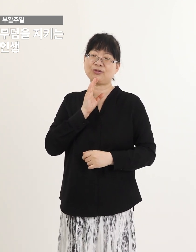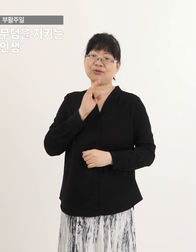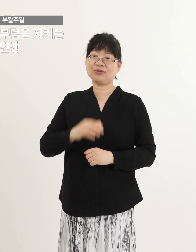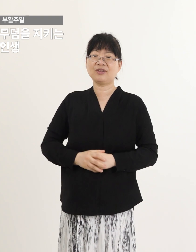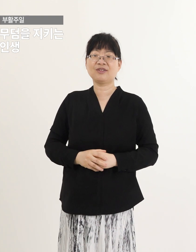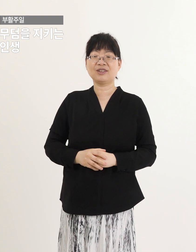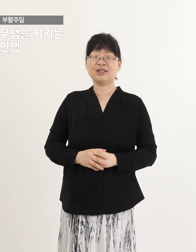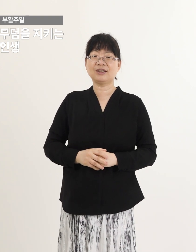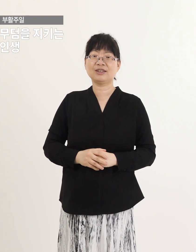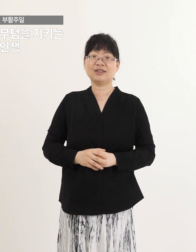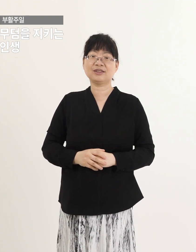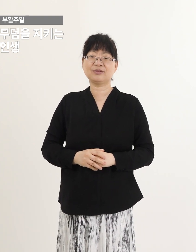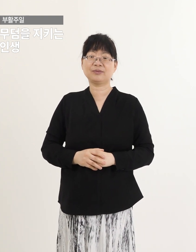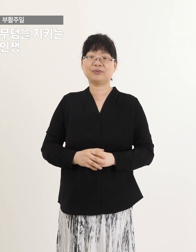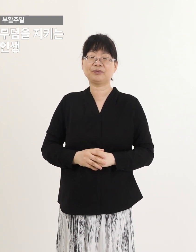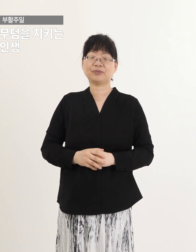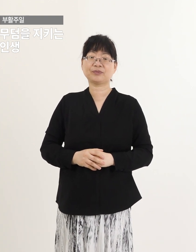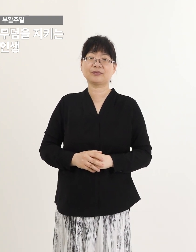예?